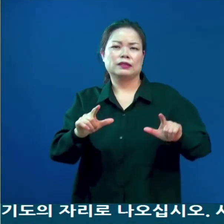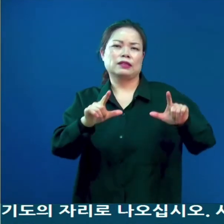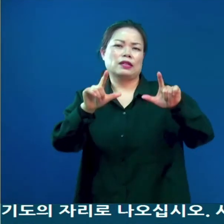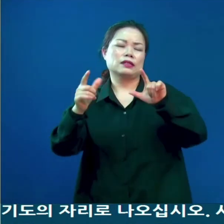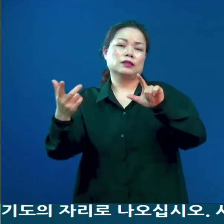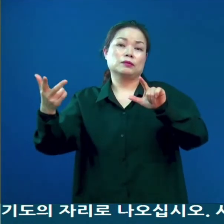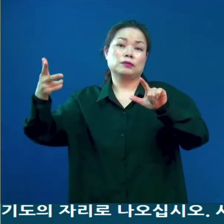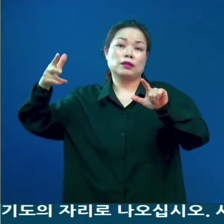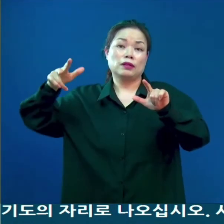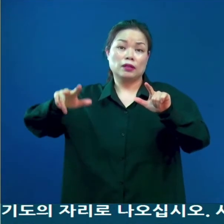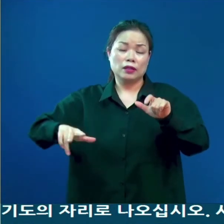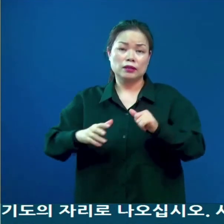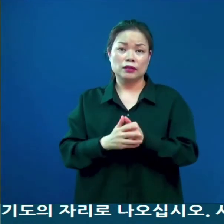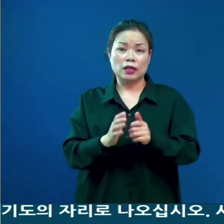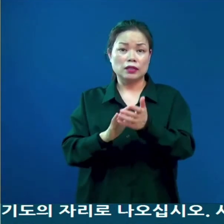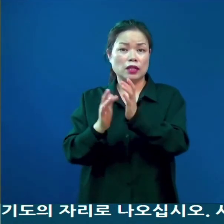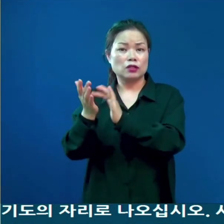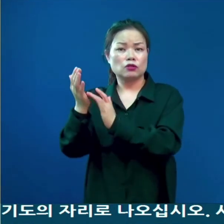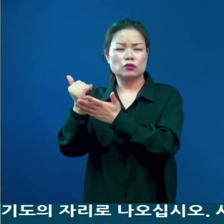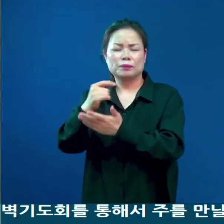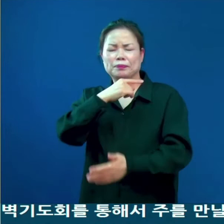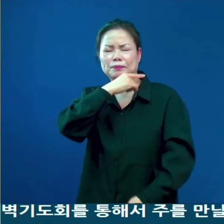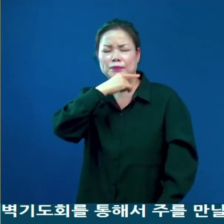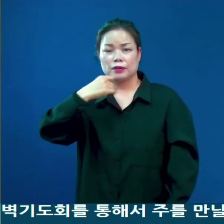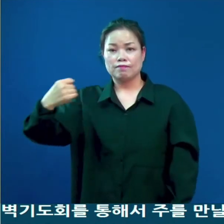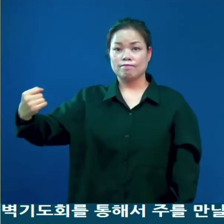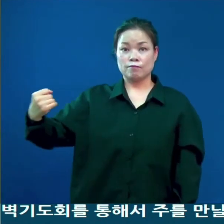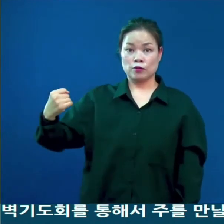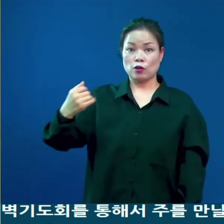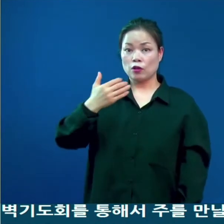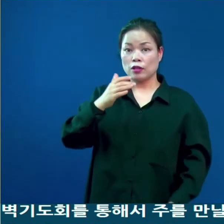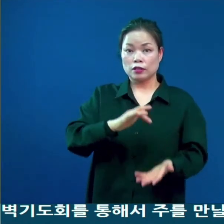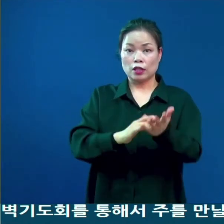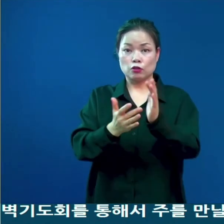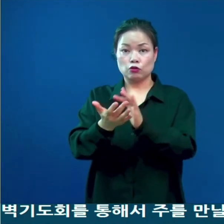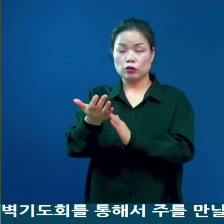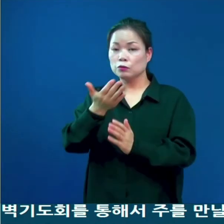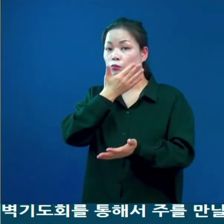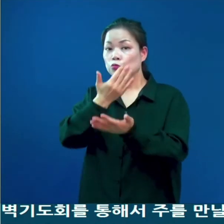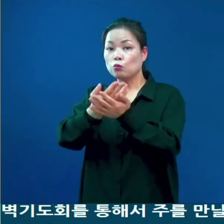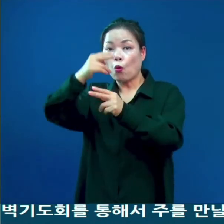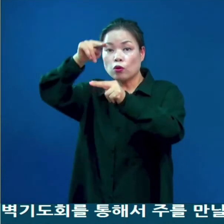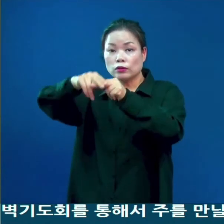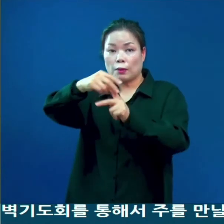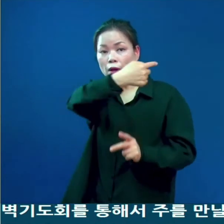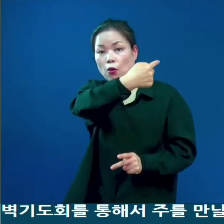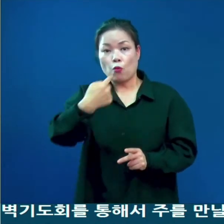인생이지만은 예수 피를 힘입어 주의 보좌 앞으로 나아갈 때에,